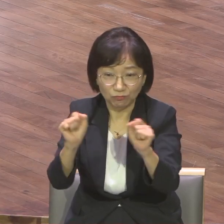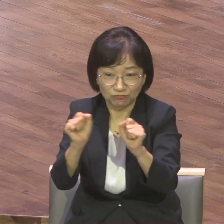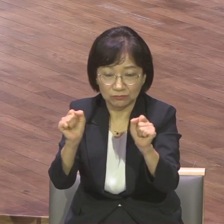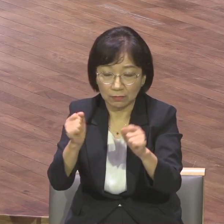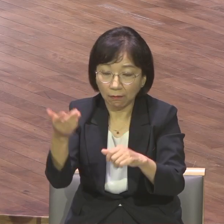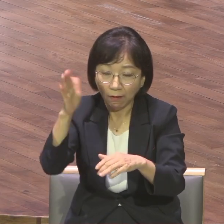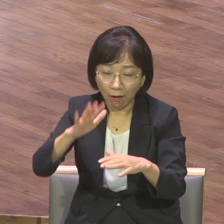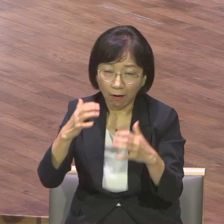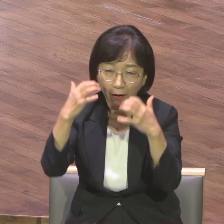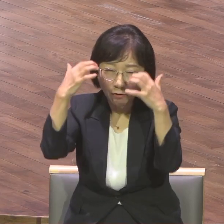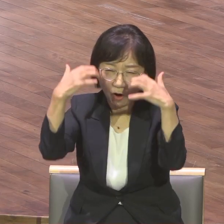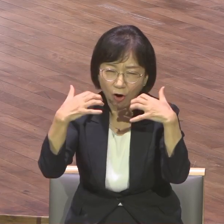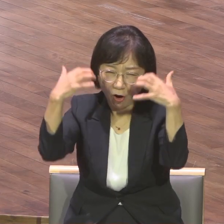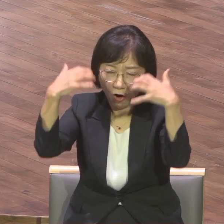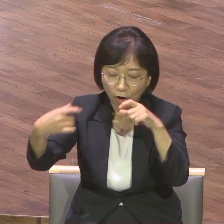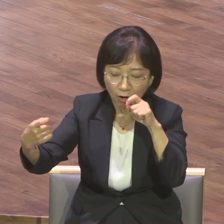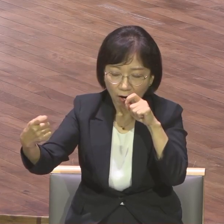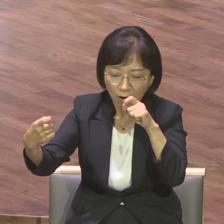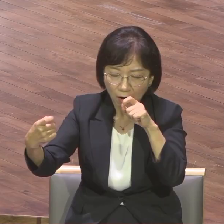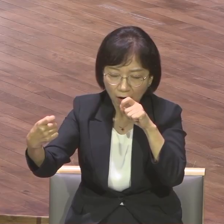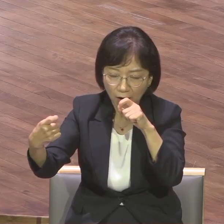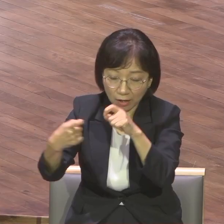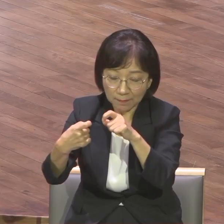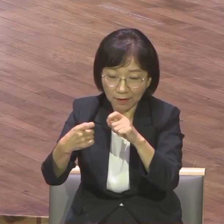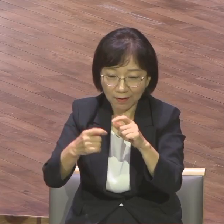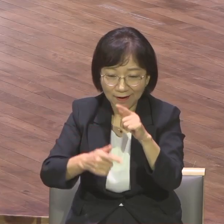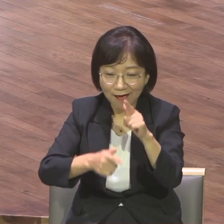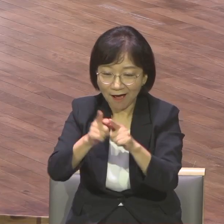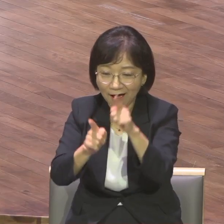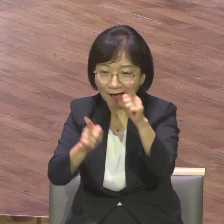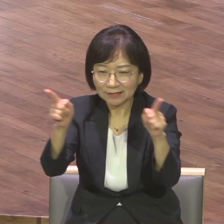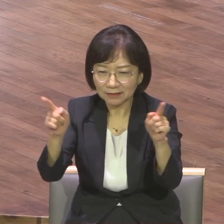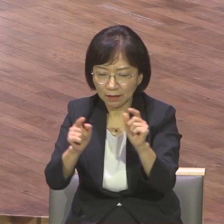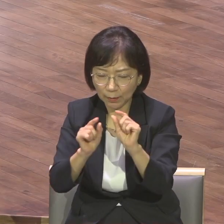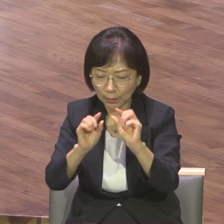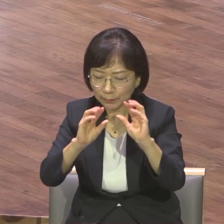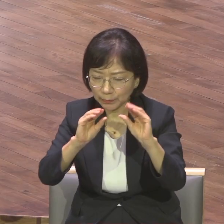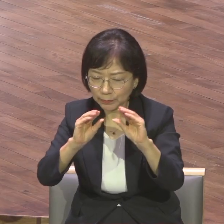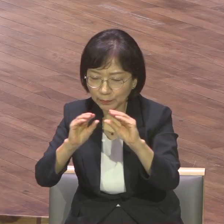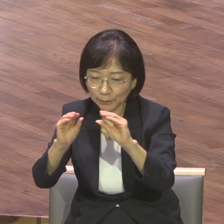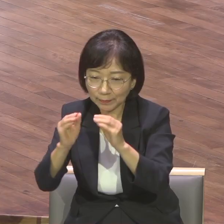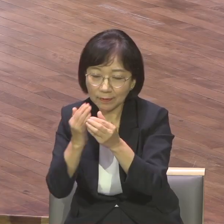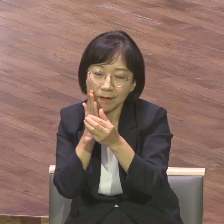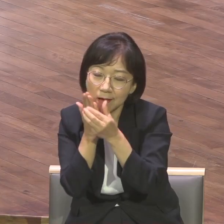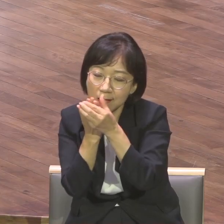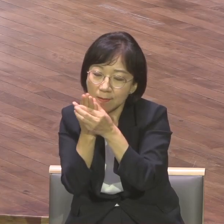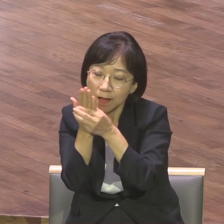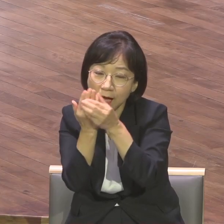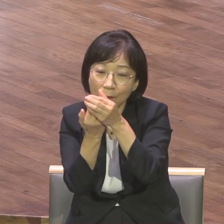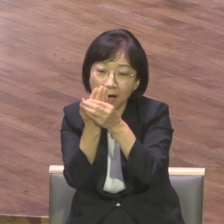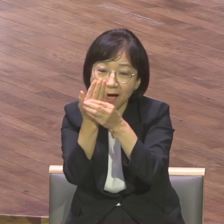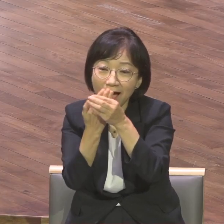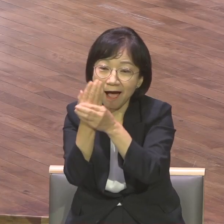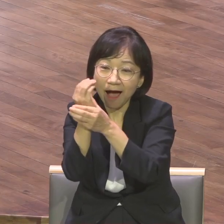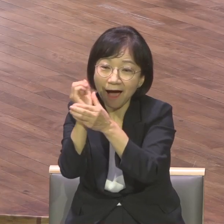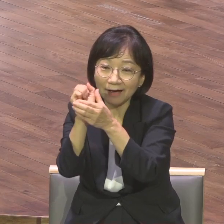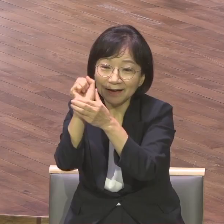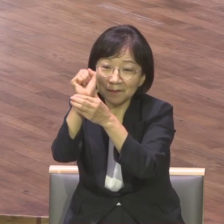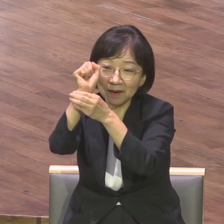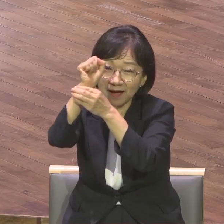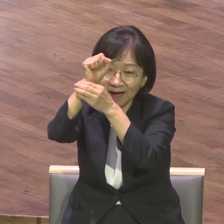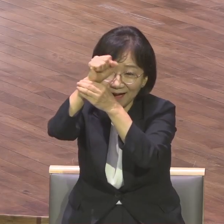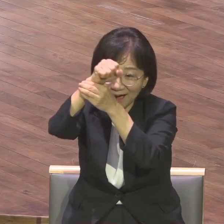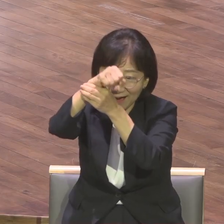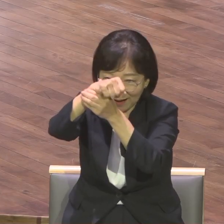이제 여름이 다가오면은 가지가 연하여지면서 작은 잎과 첫 무화과 나무 열매를 이제 맺게